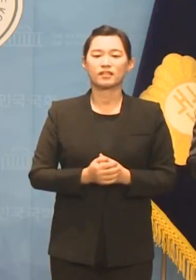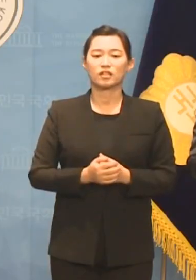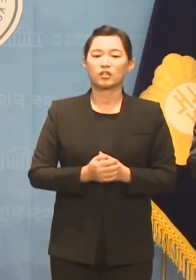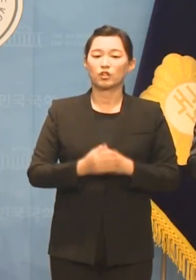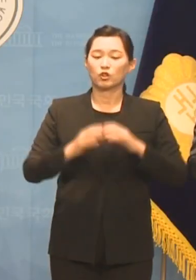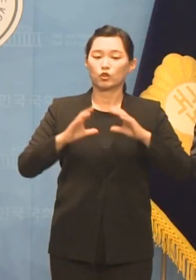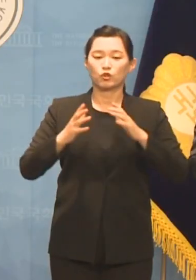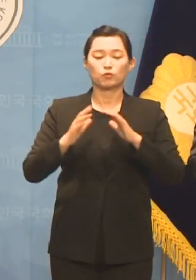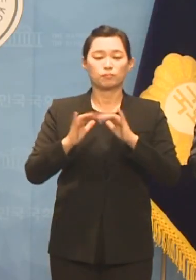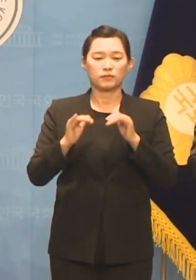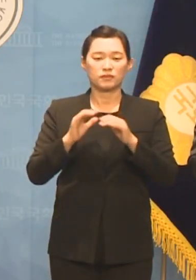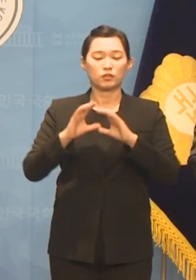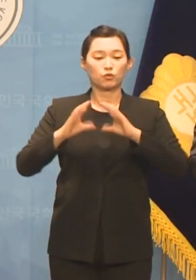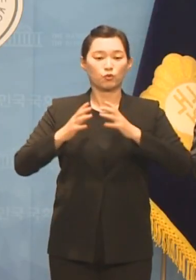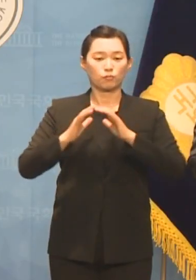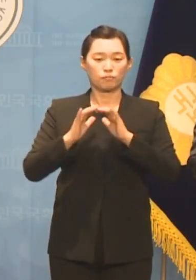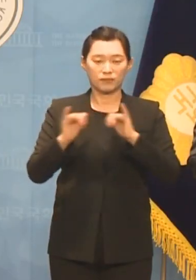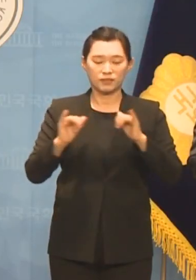국민소통위원회와